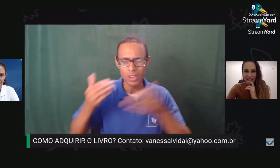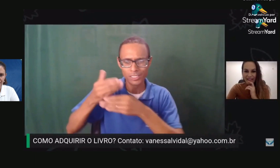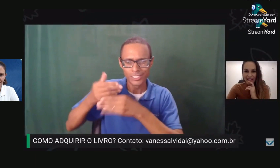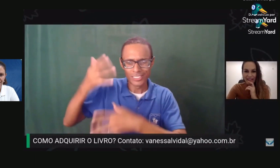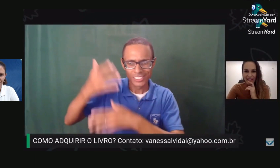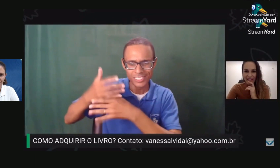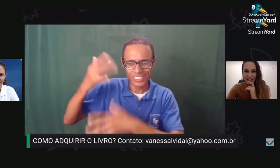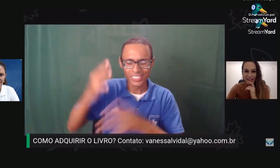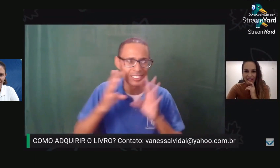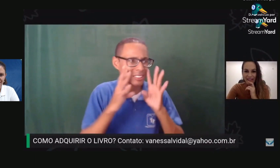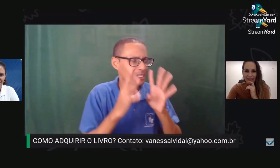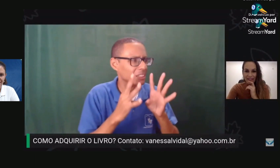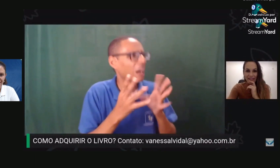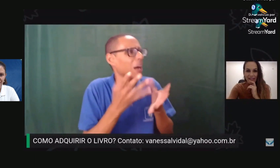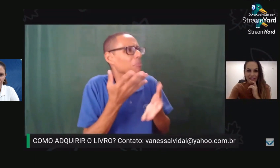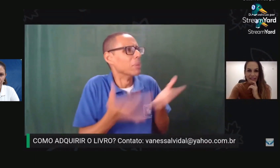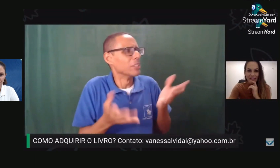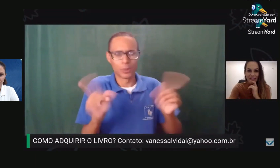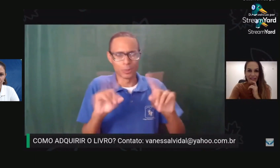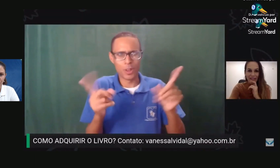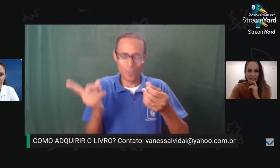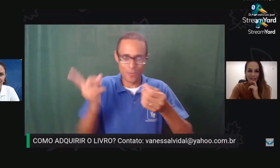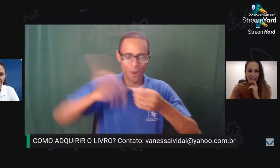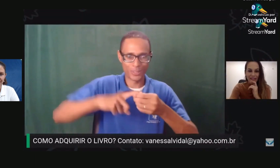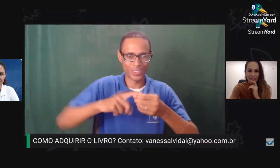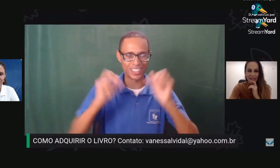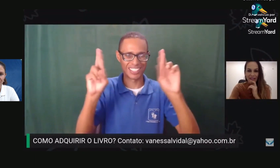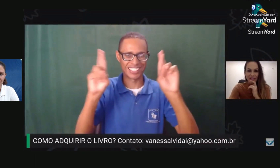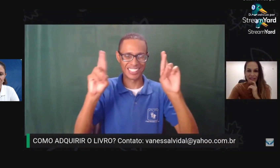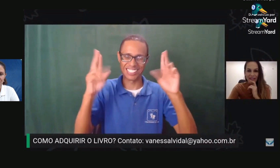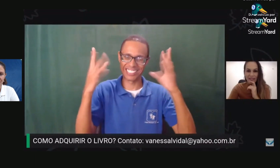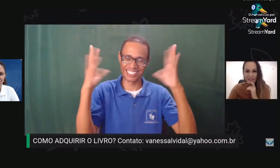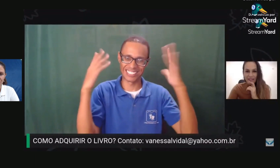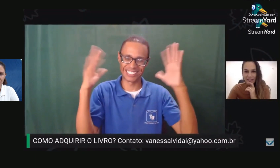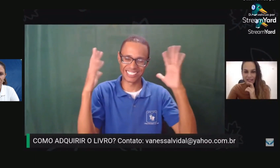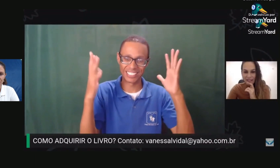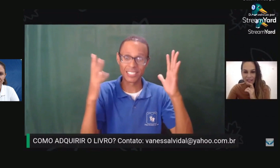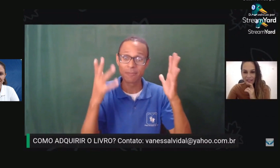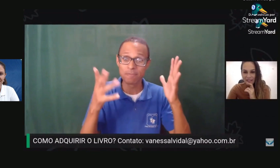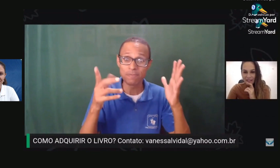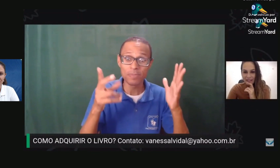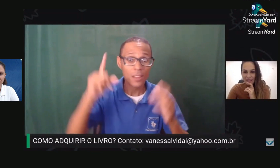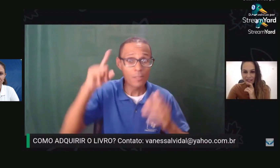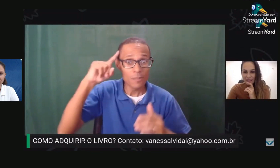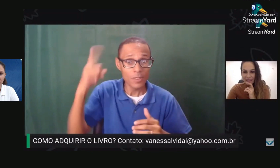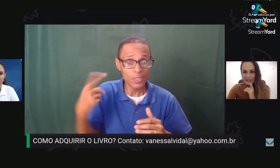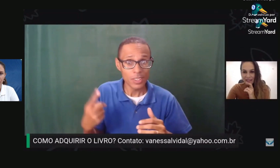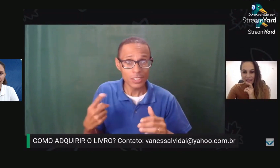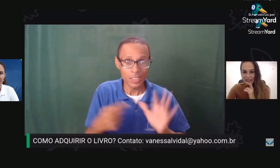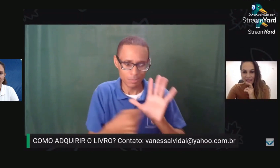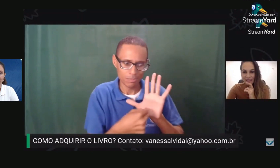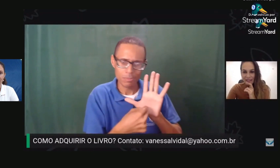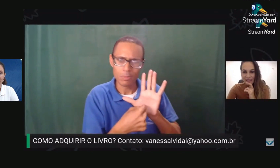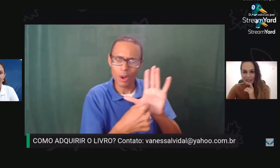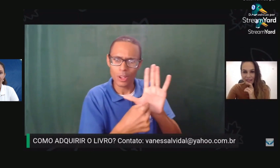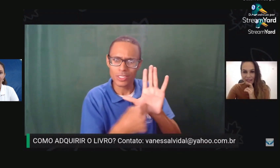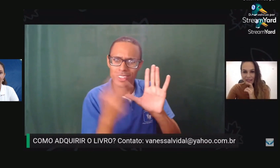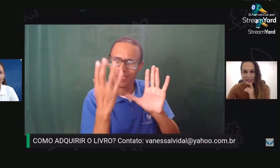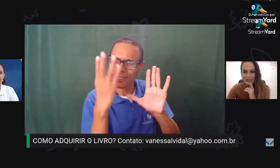Ok? Perdão, né? O pessoal do comentário, né, do chat colocou aqui, né? Ficou